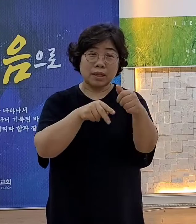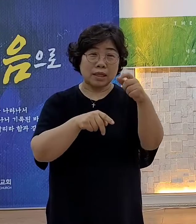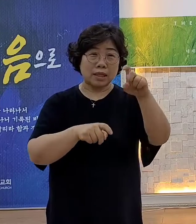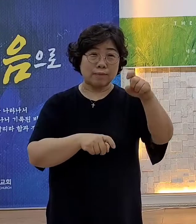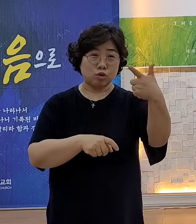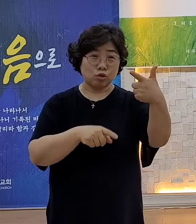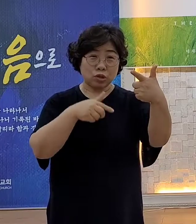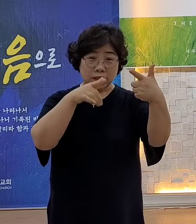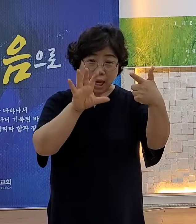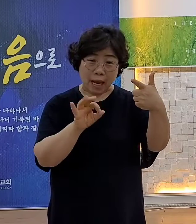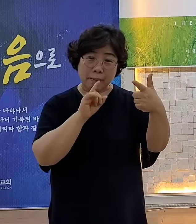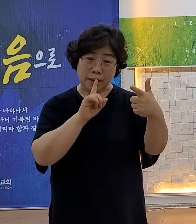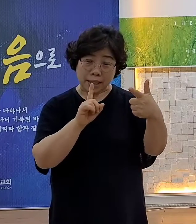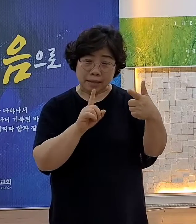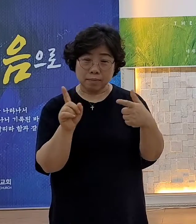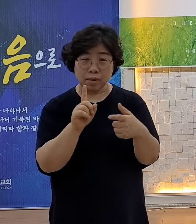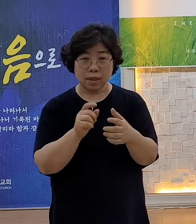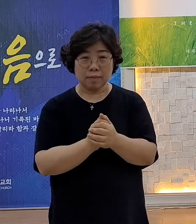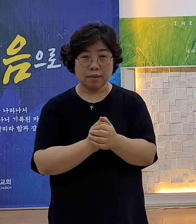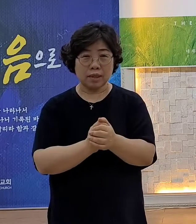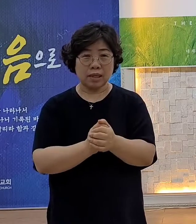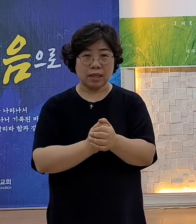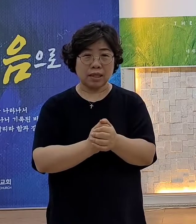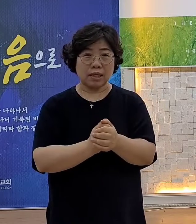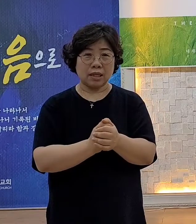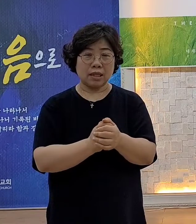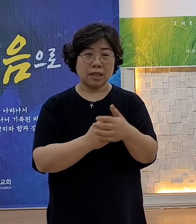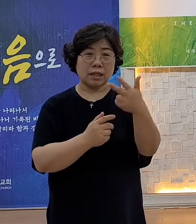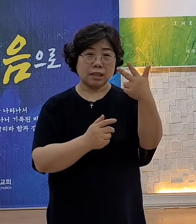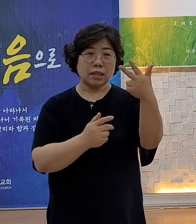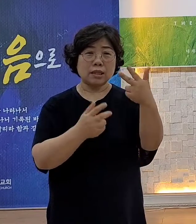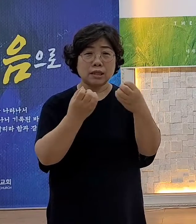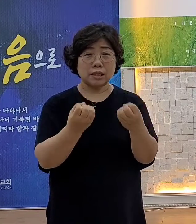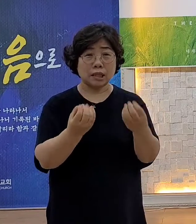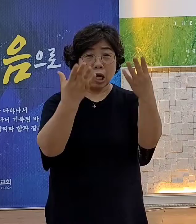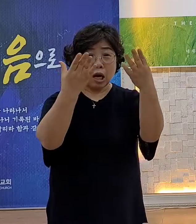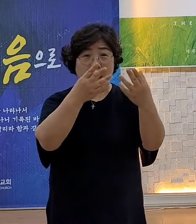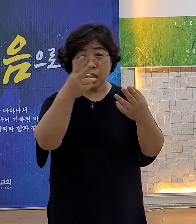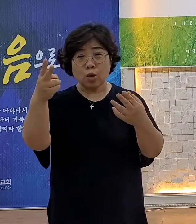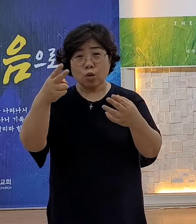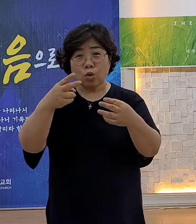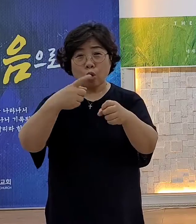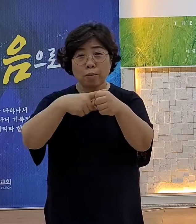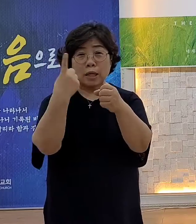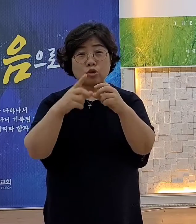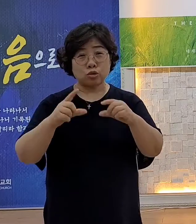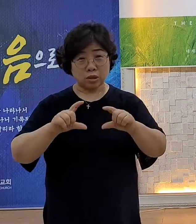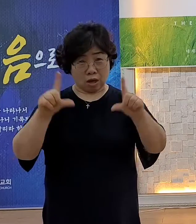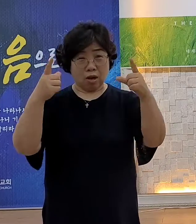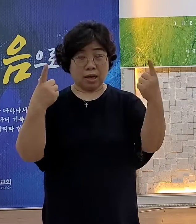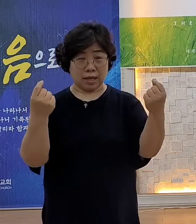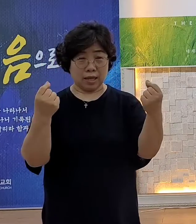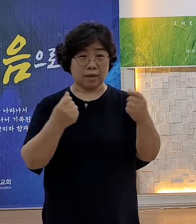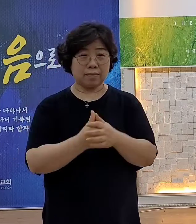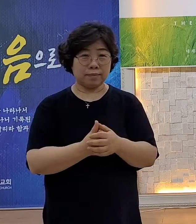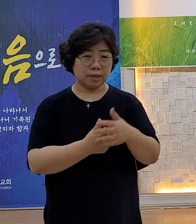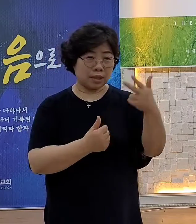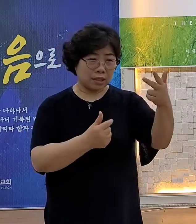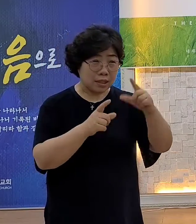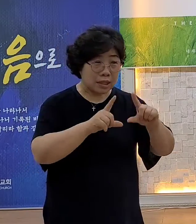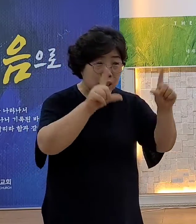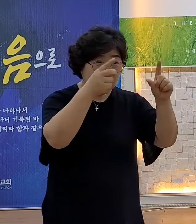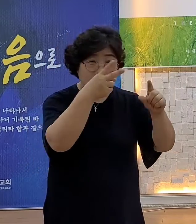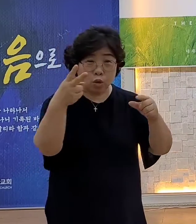26장 이 말씀은 말 그대로 77절이 맥추절입니다. 그리고 또 하나의 이름은 초실절이라